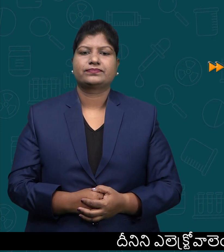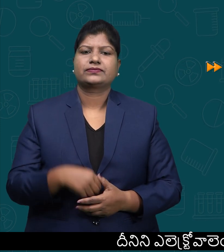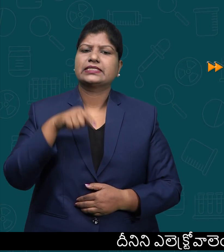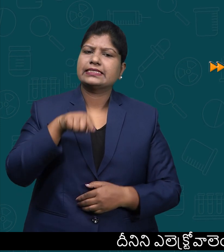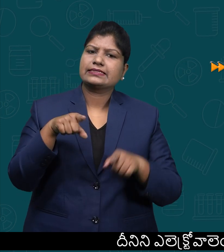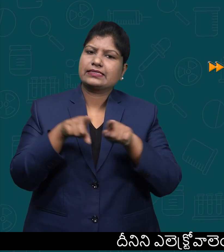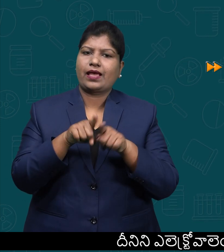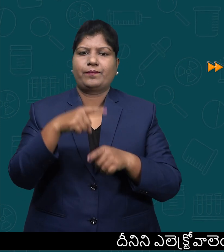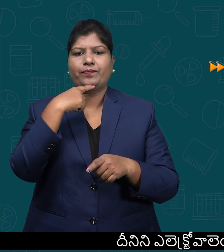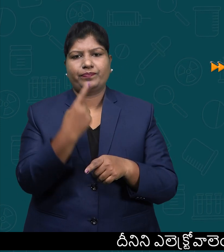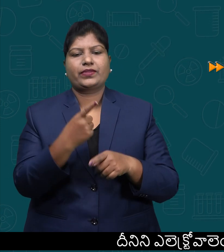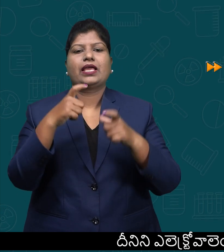అంటారు.